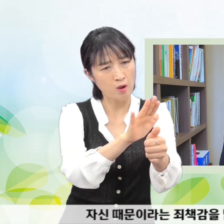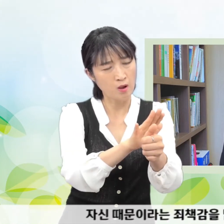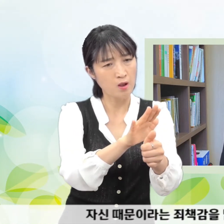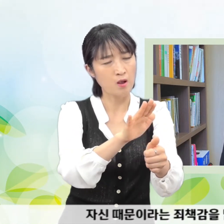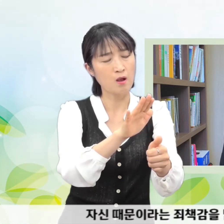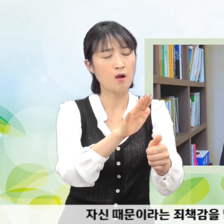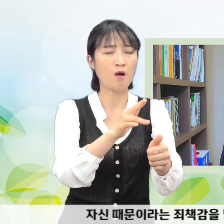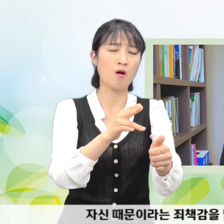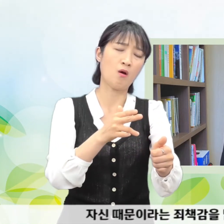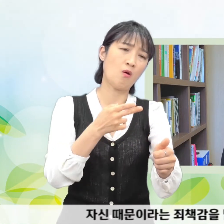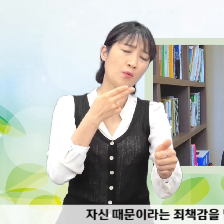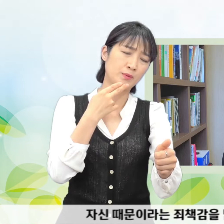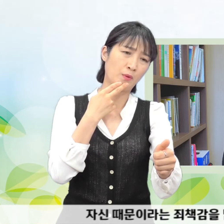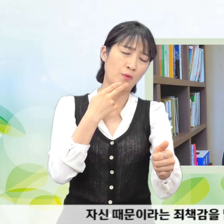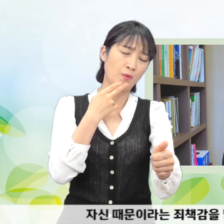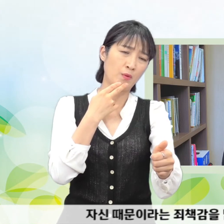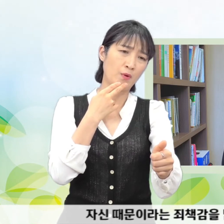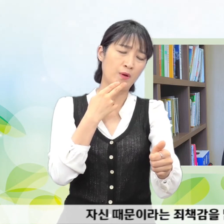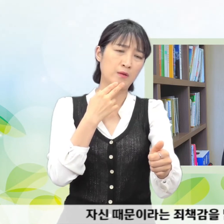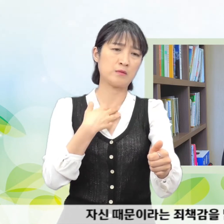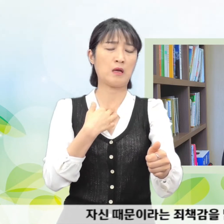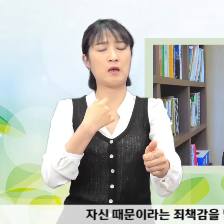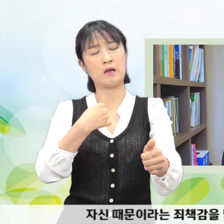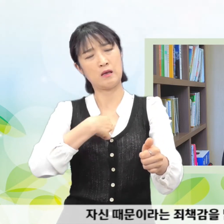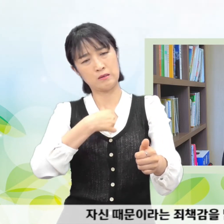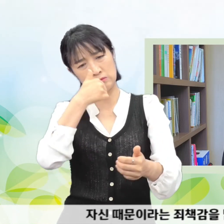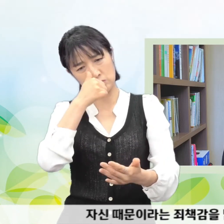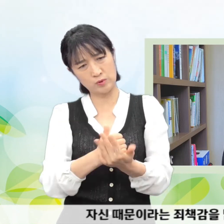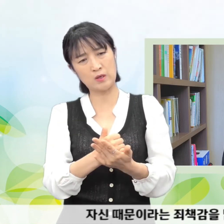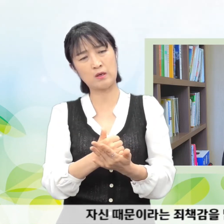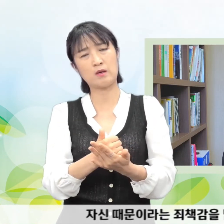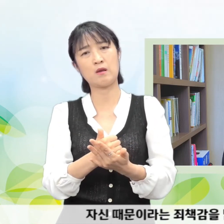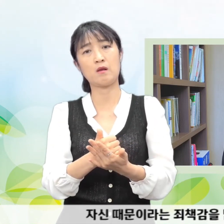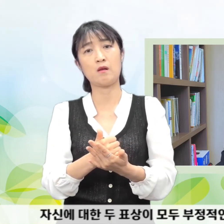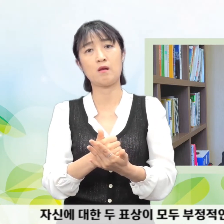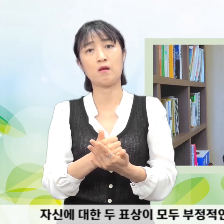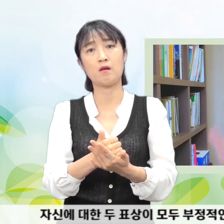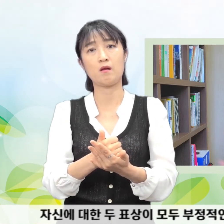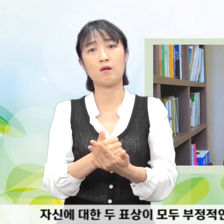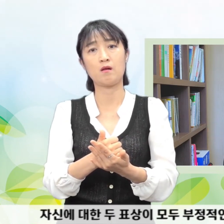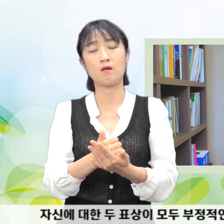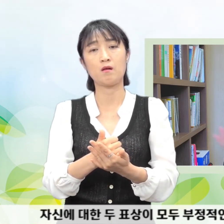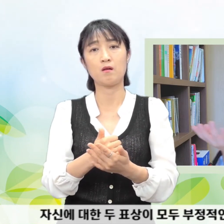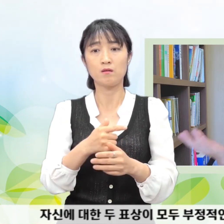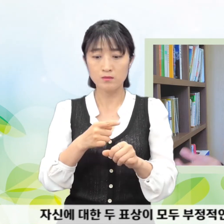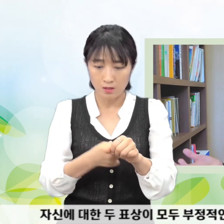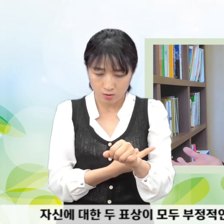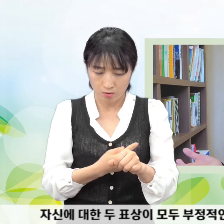그러니까 나 때문에 이렇게 되었다라는 죄책감을 굉장히 많이 갖게 돼서 나에 대한